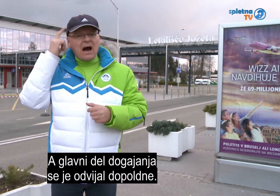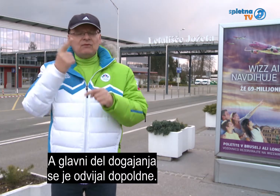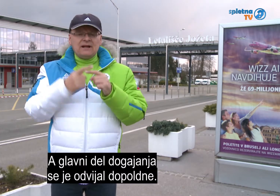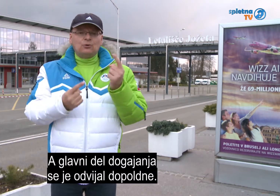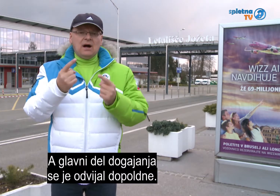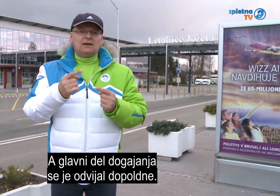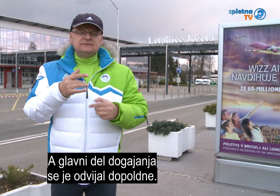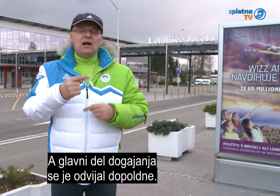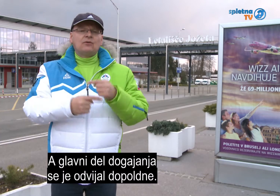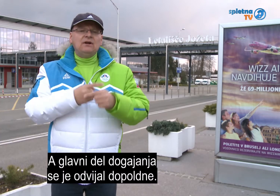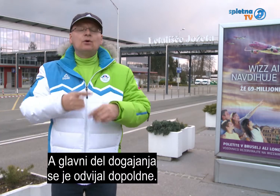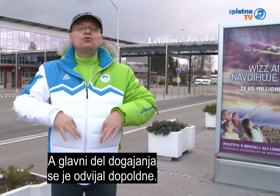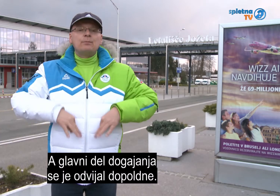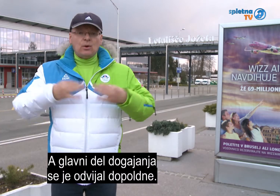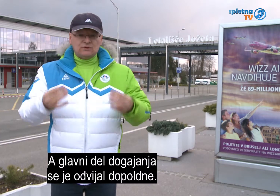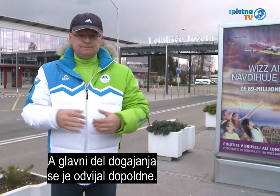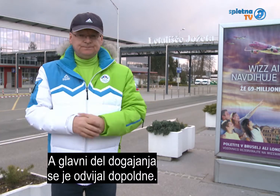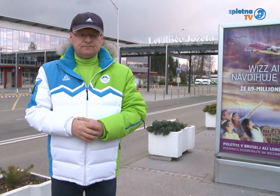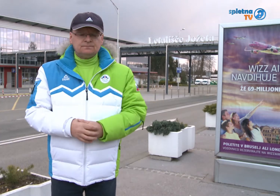Lähmi tää tukainen se on ihan tuko.